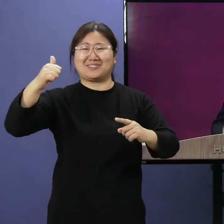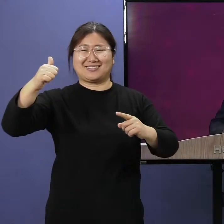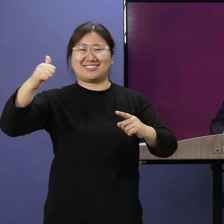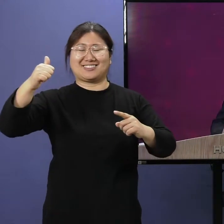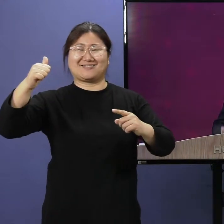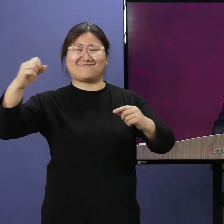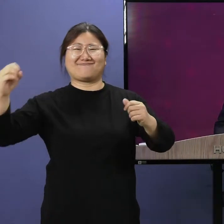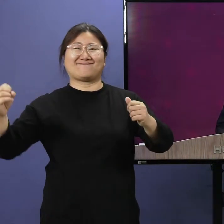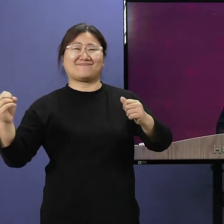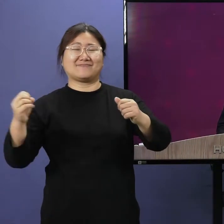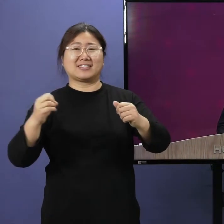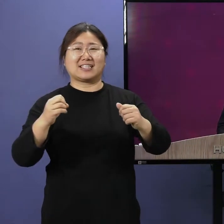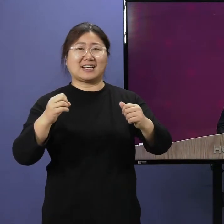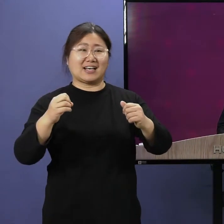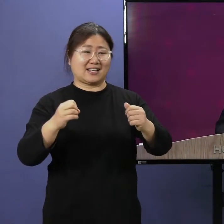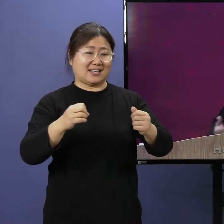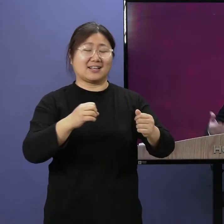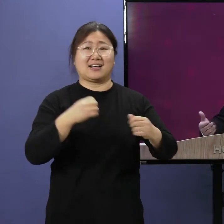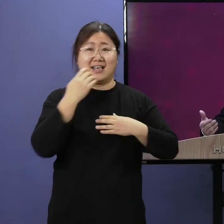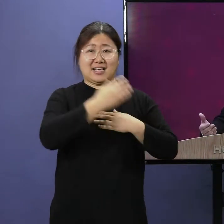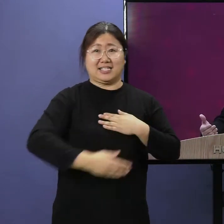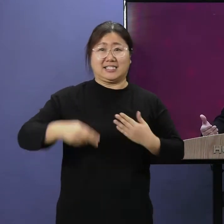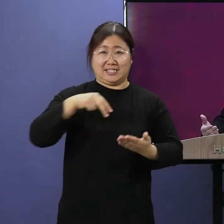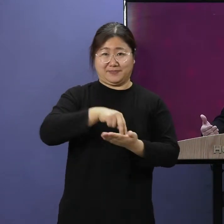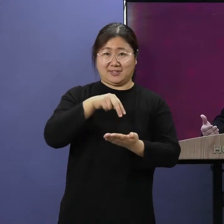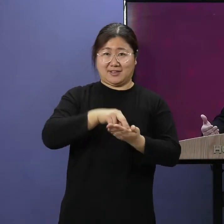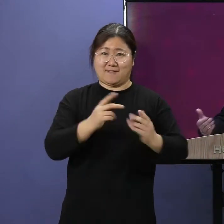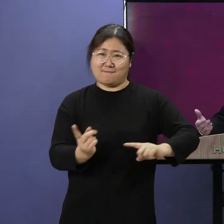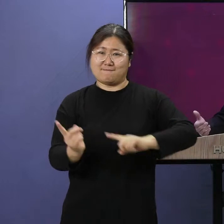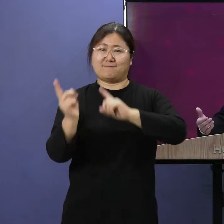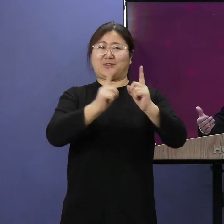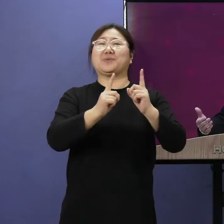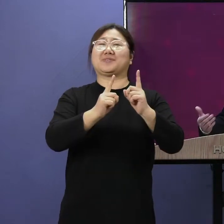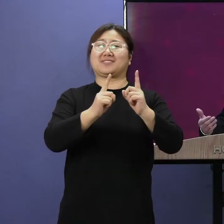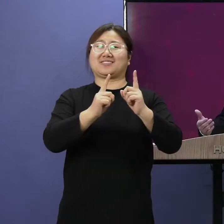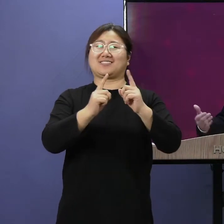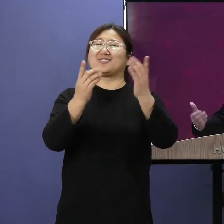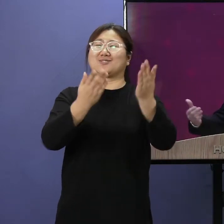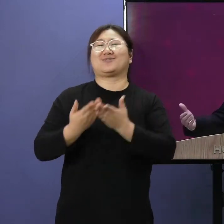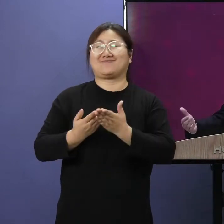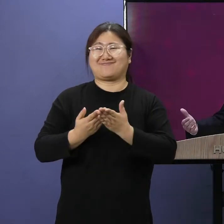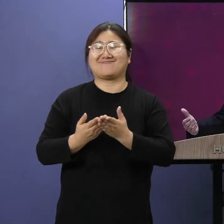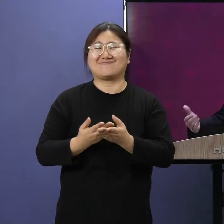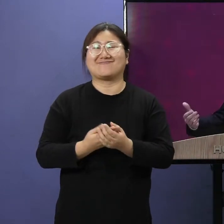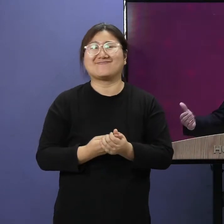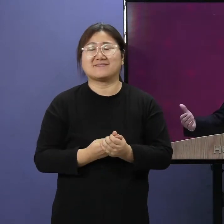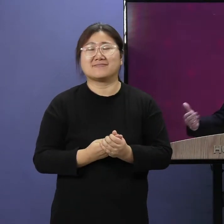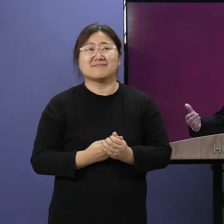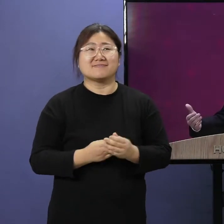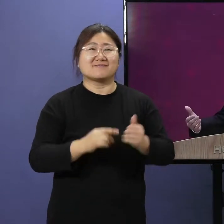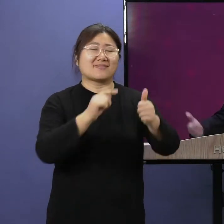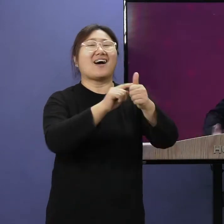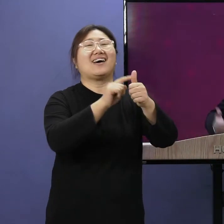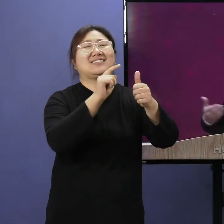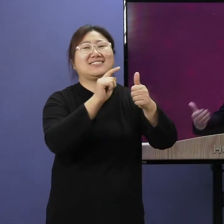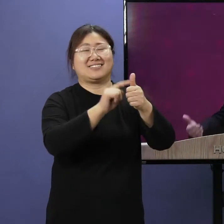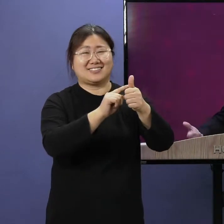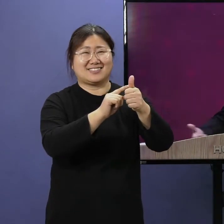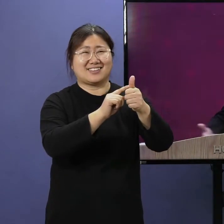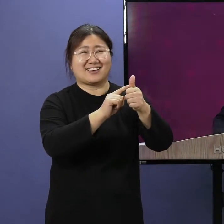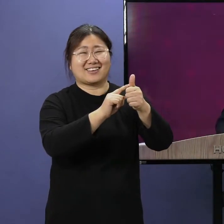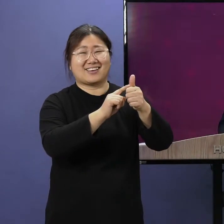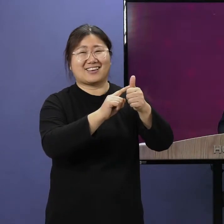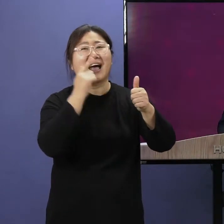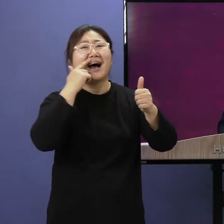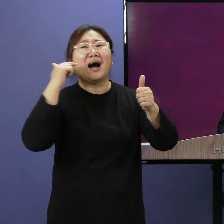신분을 회복시켜주는 것이죠. 아버지와의 관계를 시체 취급하던 그 아들을 향해서 아버지와의 관계를 회복시키는